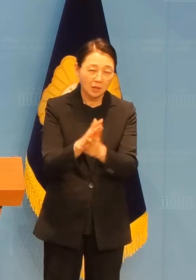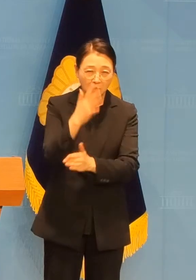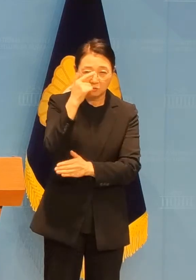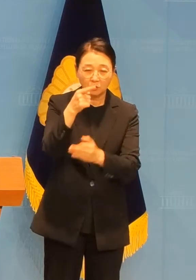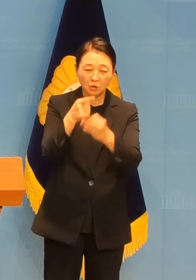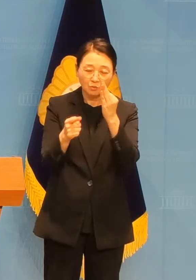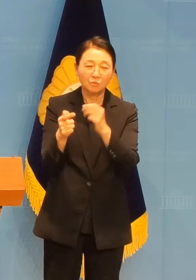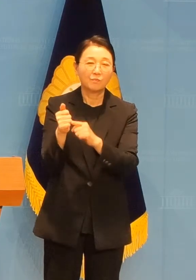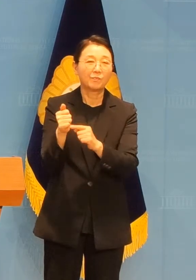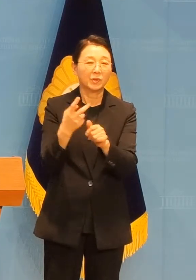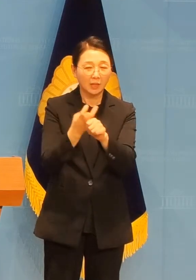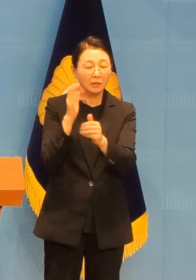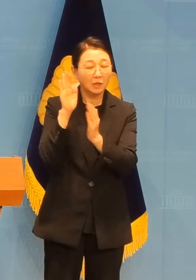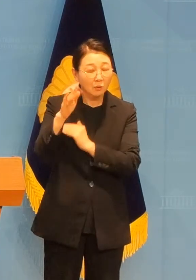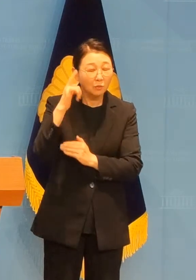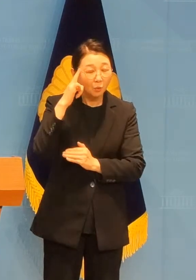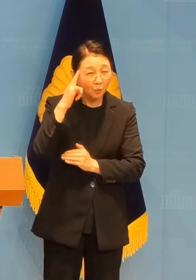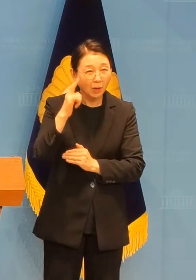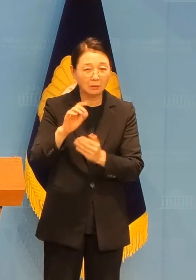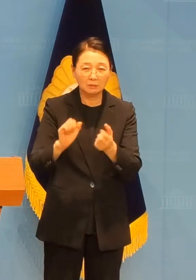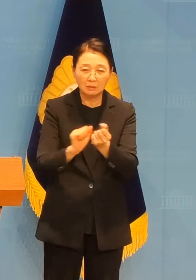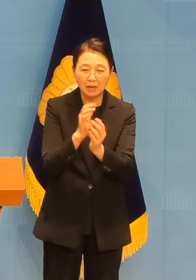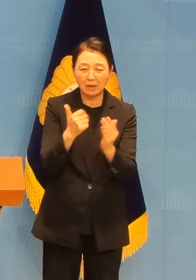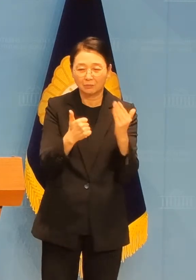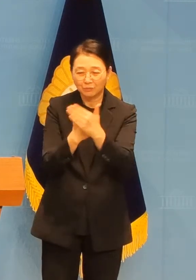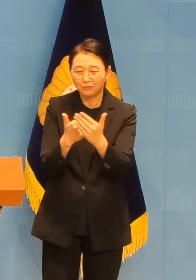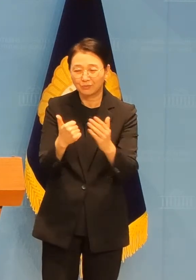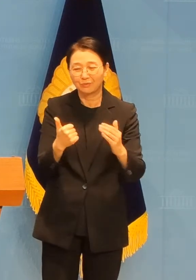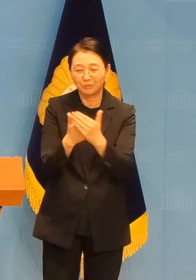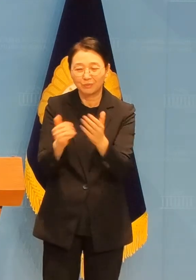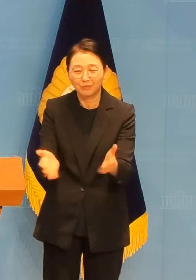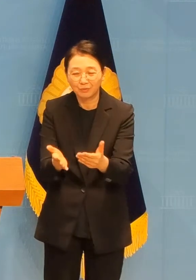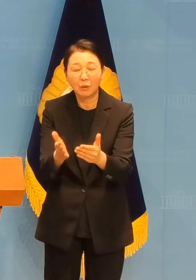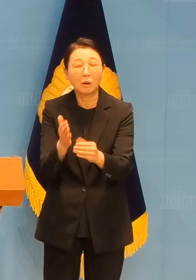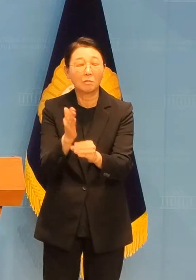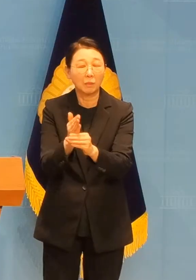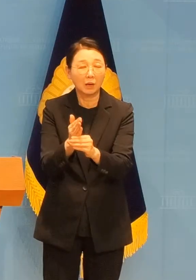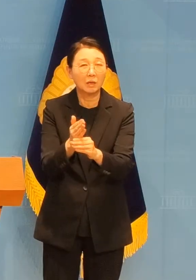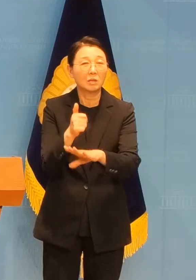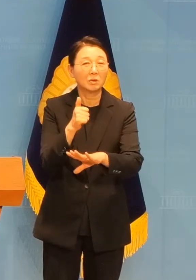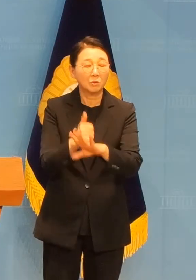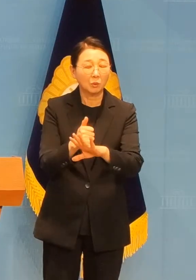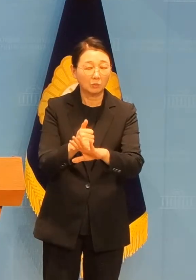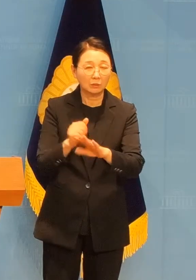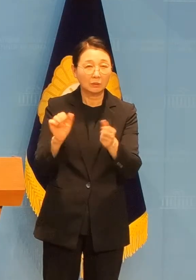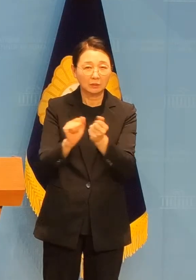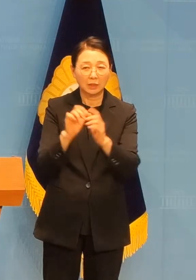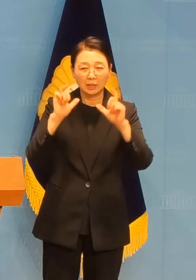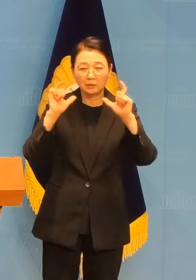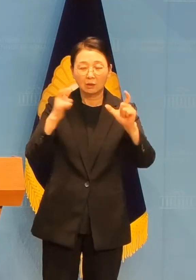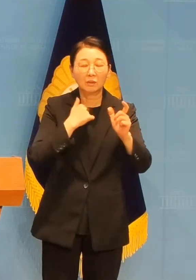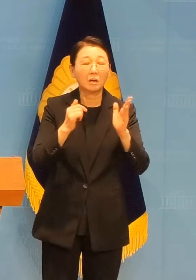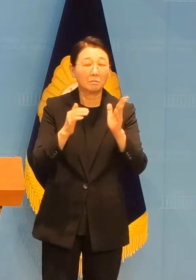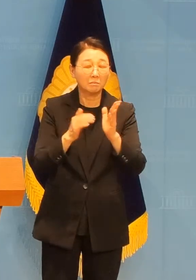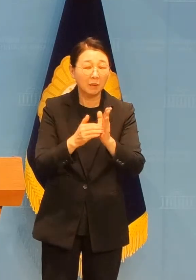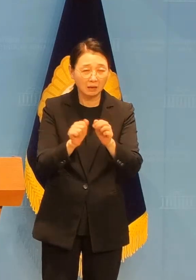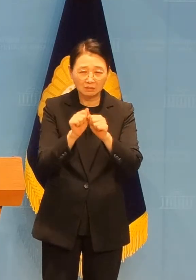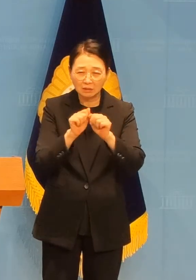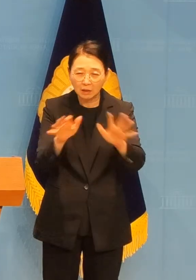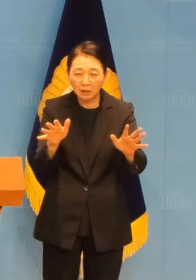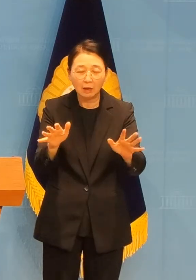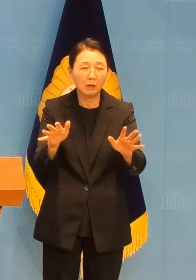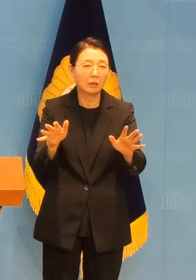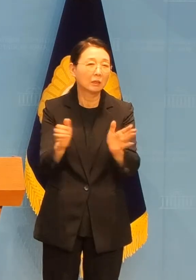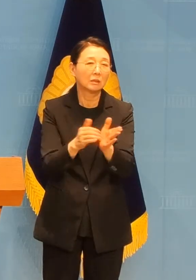이후에도 적극적인 내란 동조 행위로 내란 정당 선고를 받은 정당입니다. 해산밖에는 답이 없는